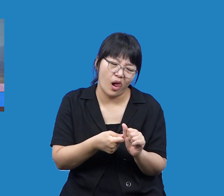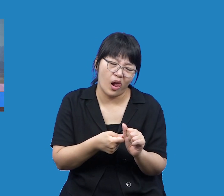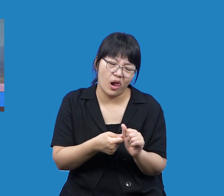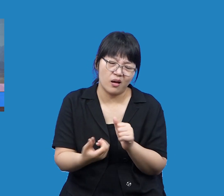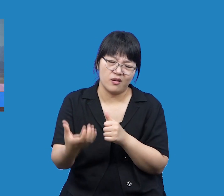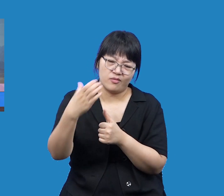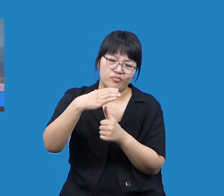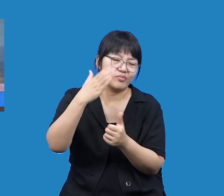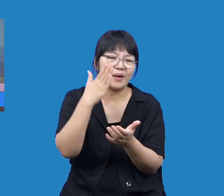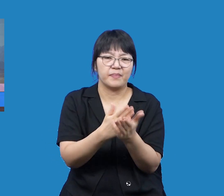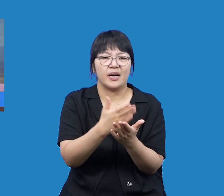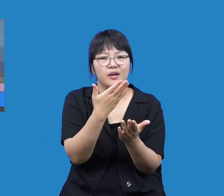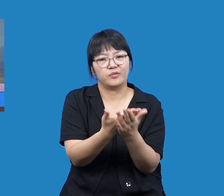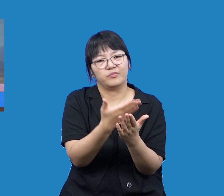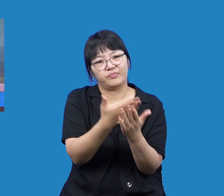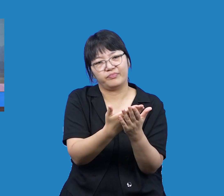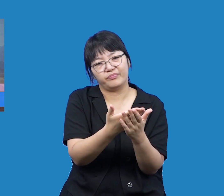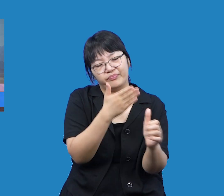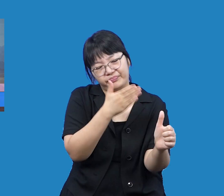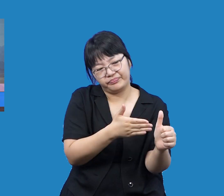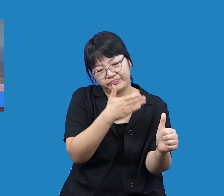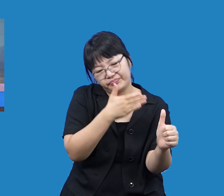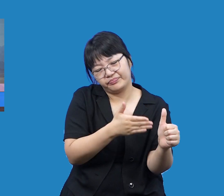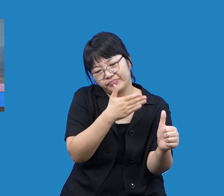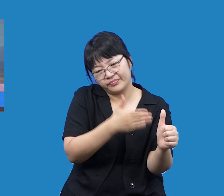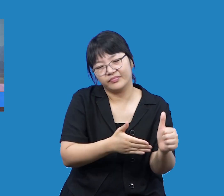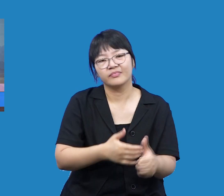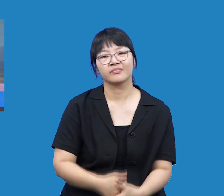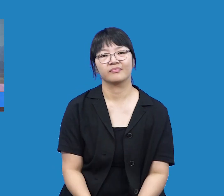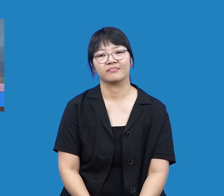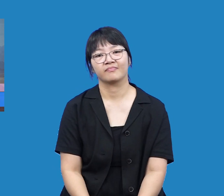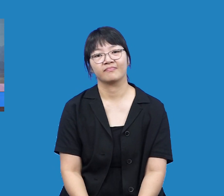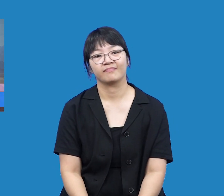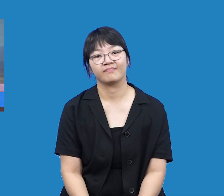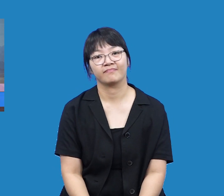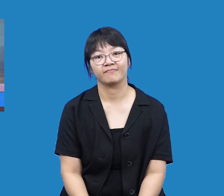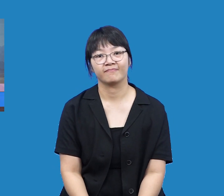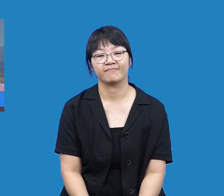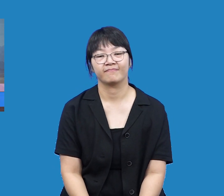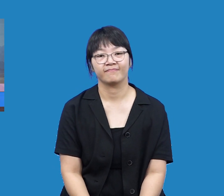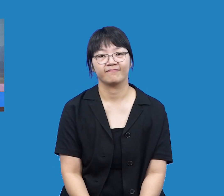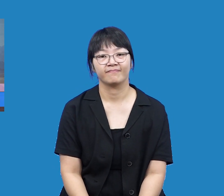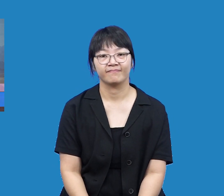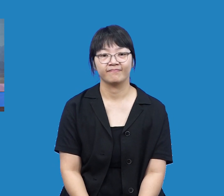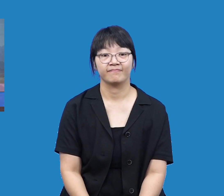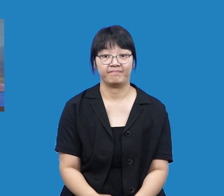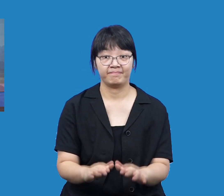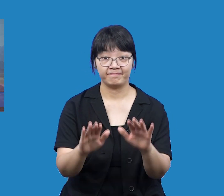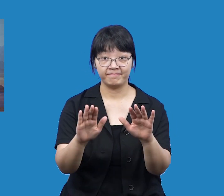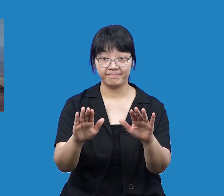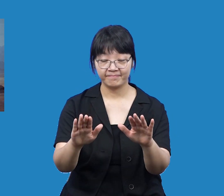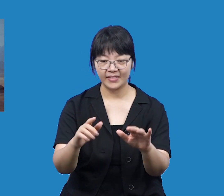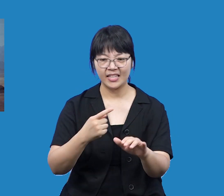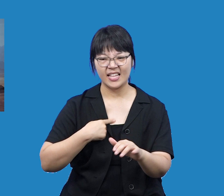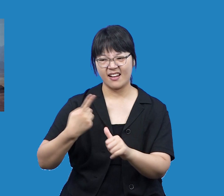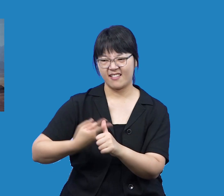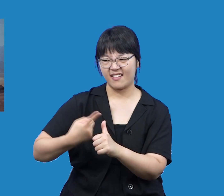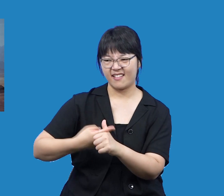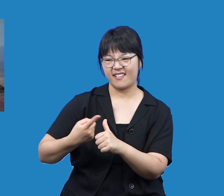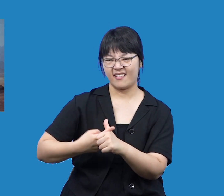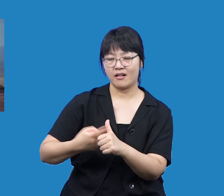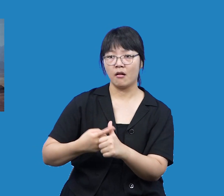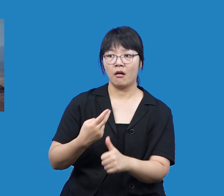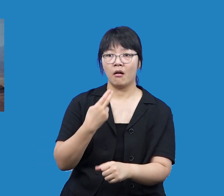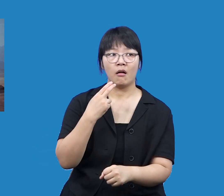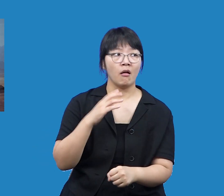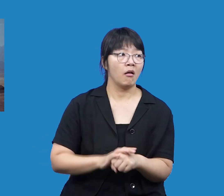우리에게 돌리지 마소서. 네. 여러분, 나를 비방하던 사람들, 억울하게